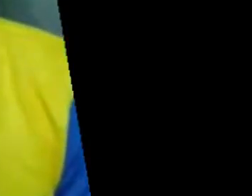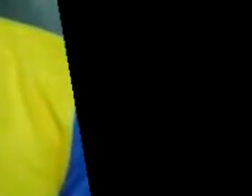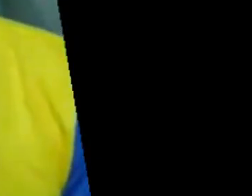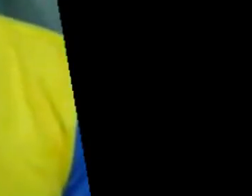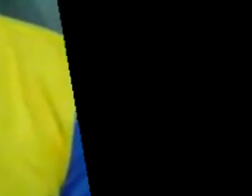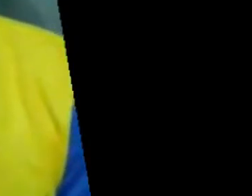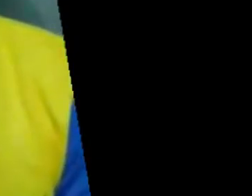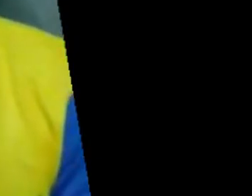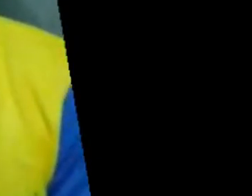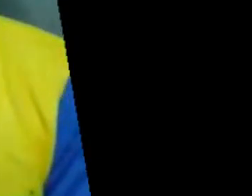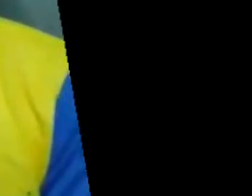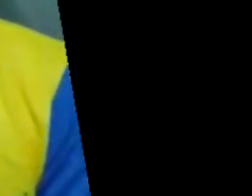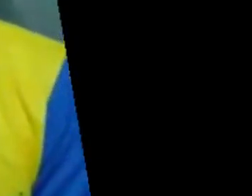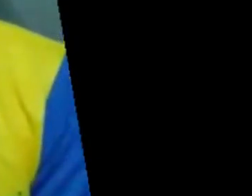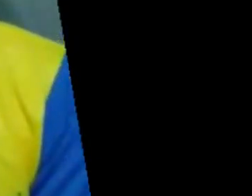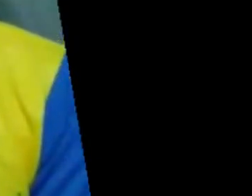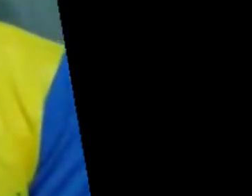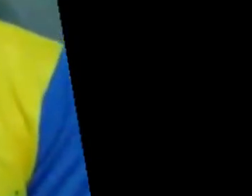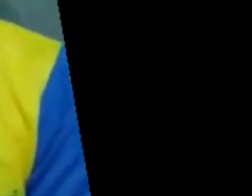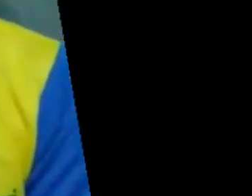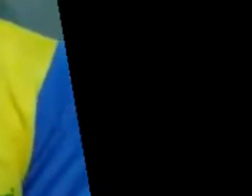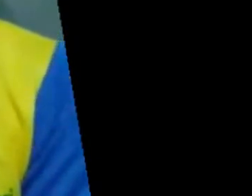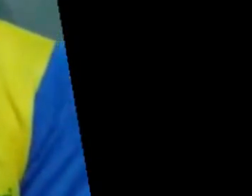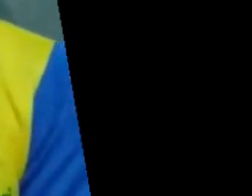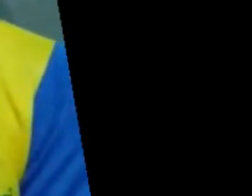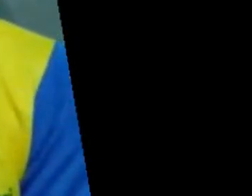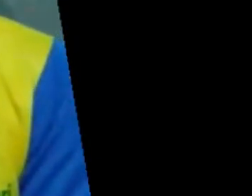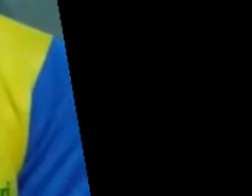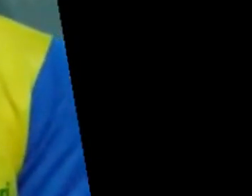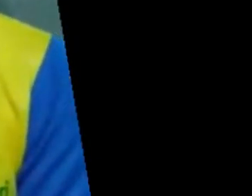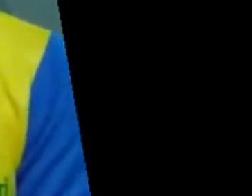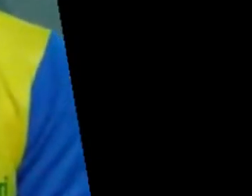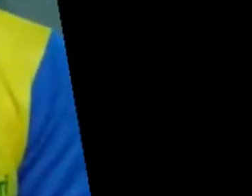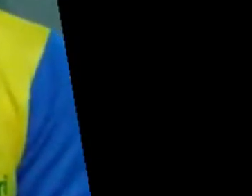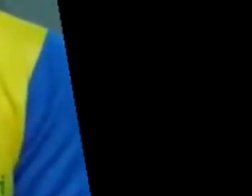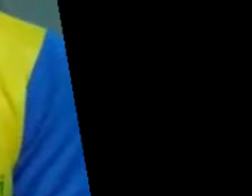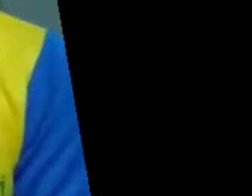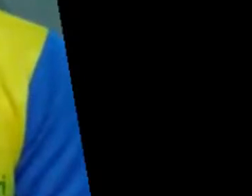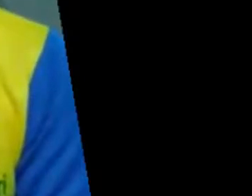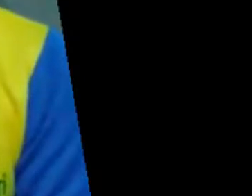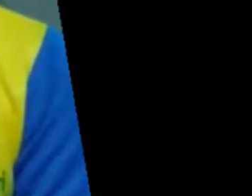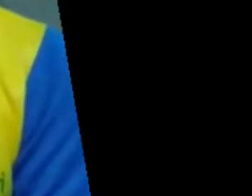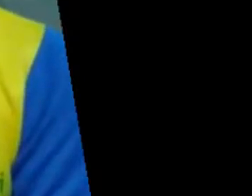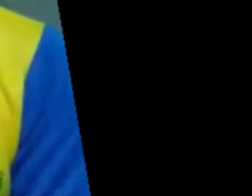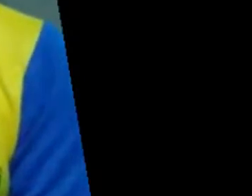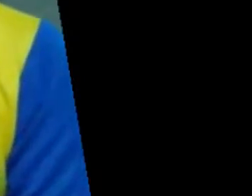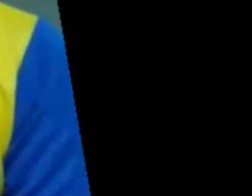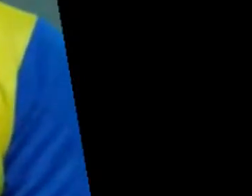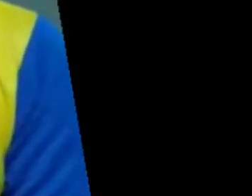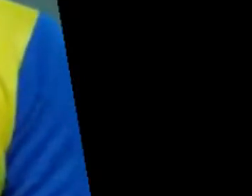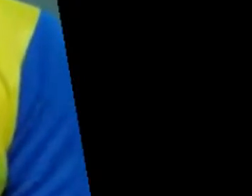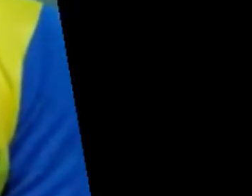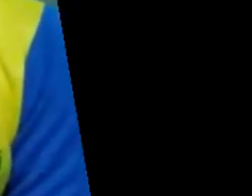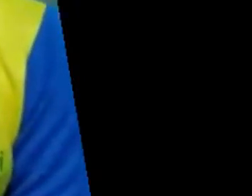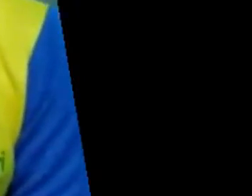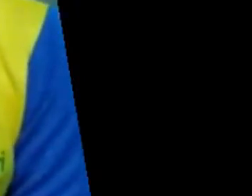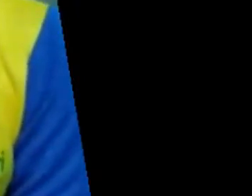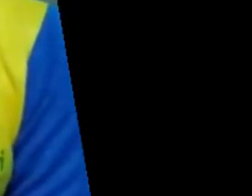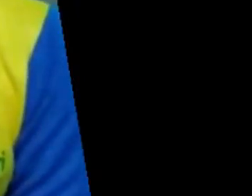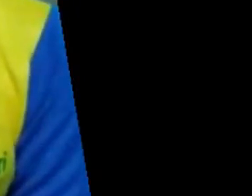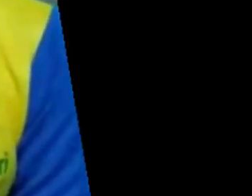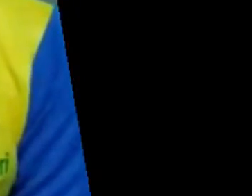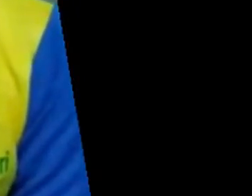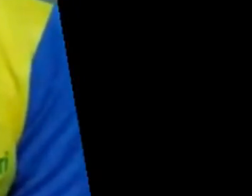sobremesa antes do almoço. Talvez a gente esperasse menos dos outros. Talvez a gente risse mais. Talvez a